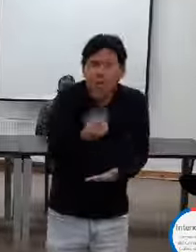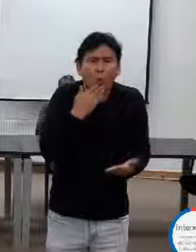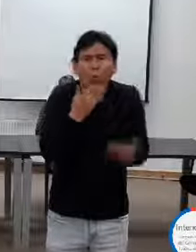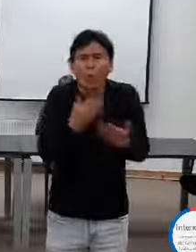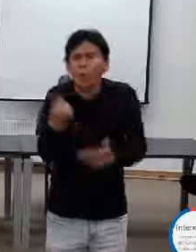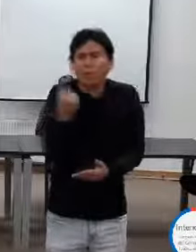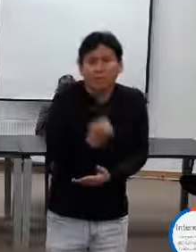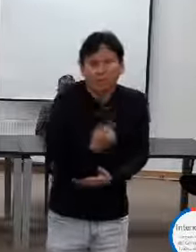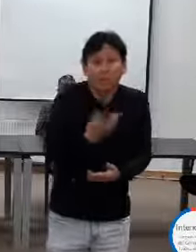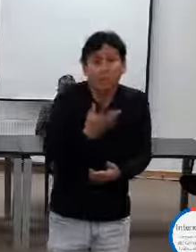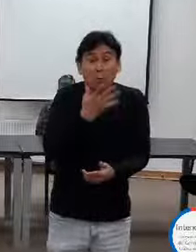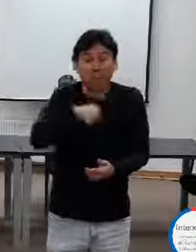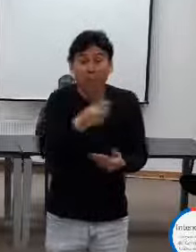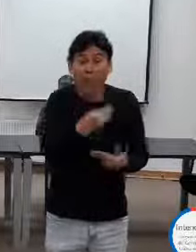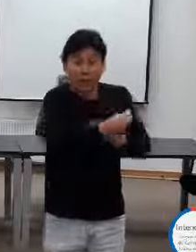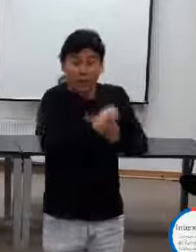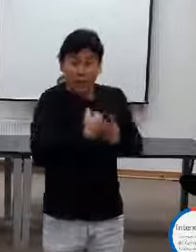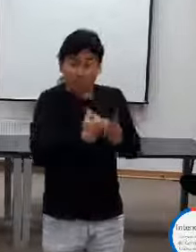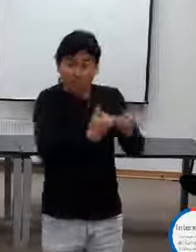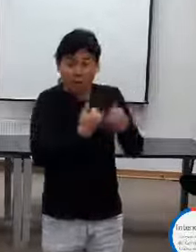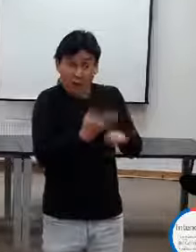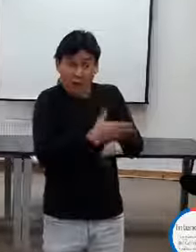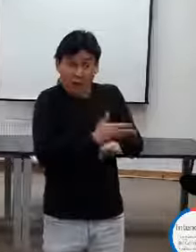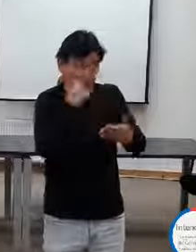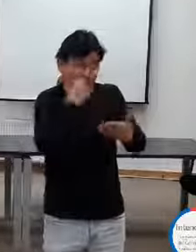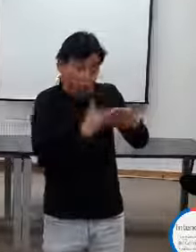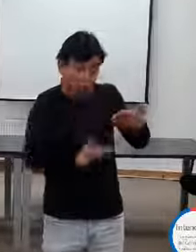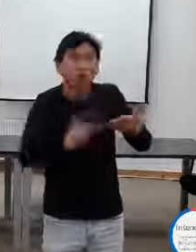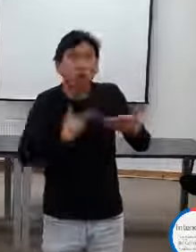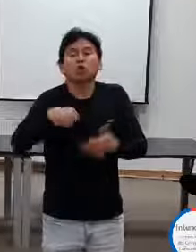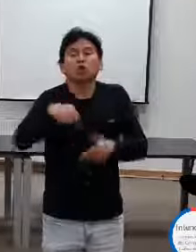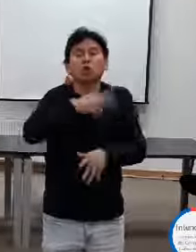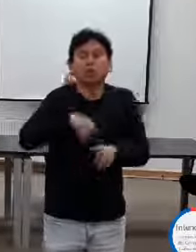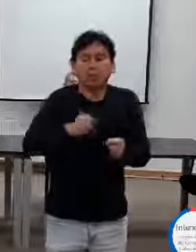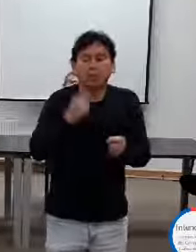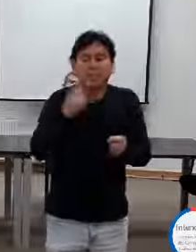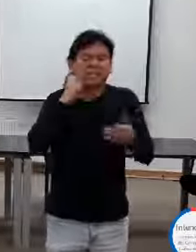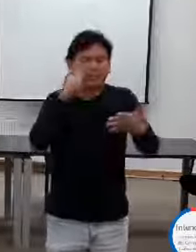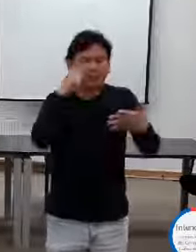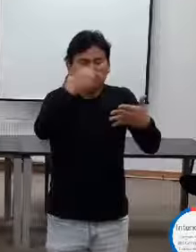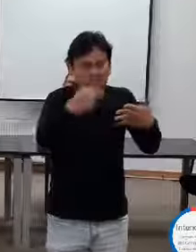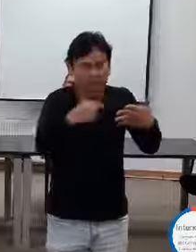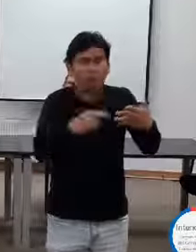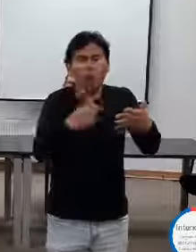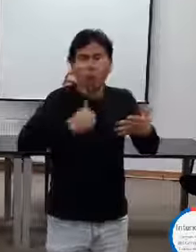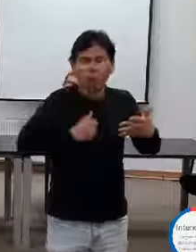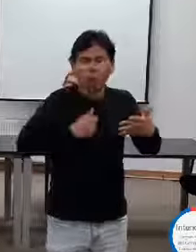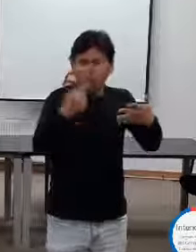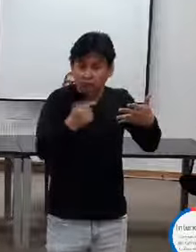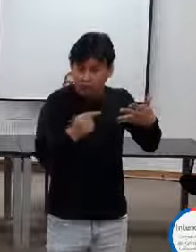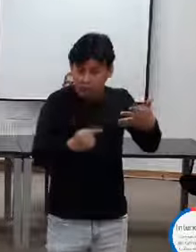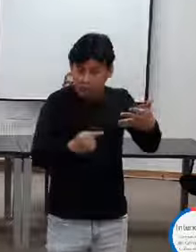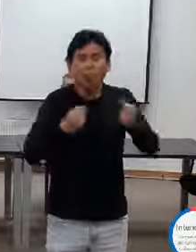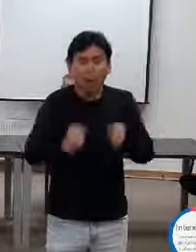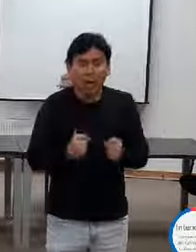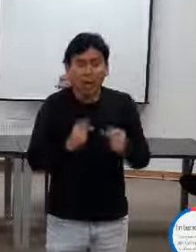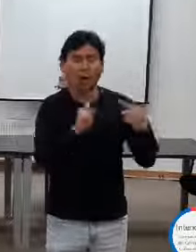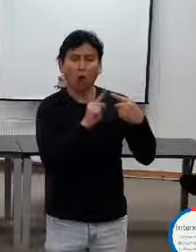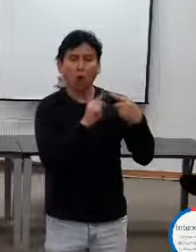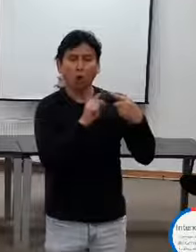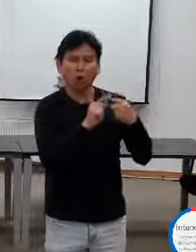si nosotros sabemos a tiempo, nos envían antes a planillas con la identificación de las personas, con que vienen cumpliendo todo lo que se les pide, se toma